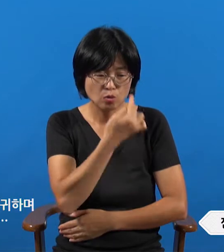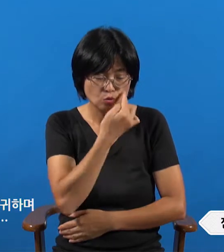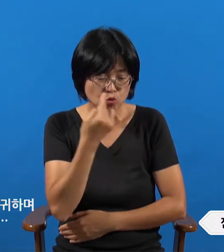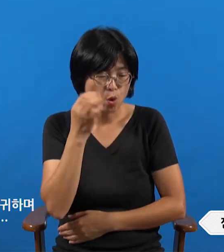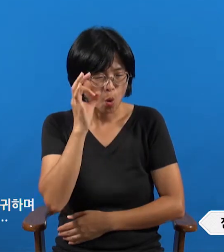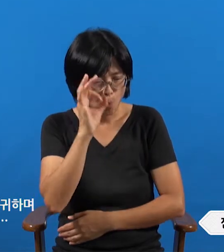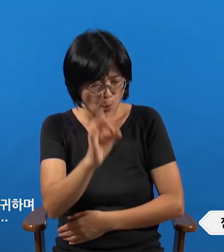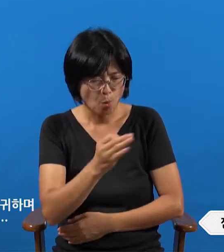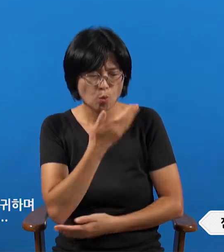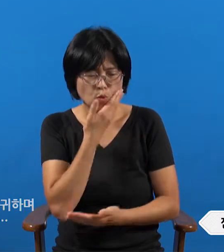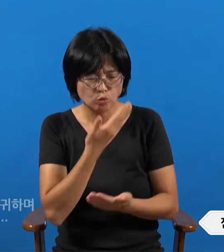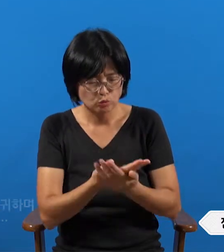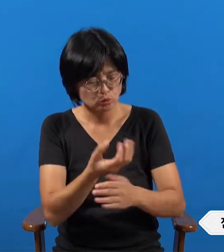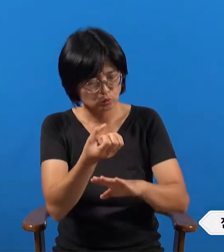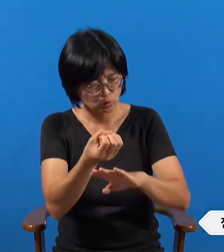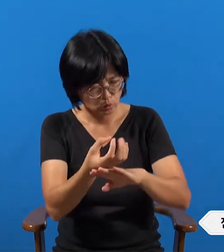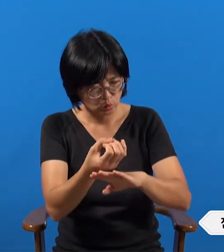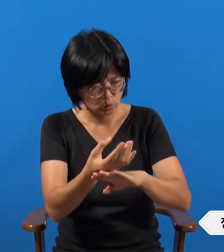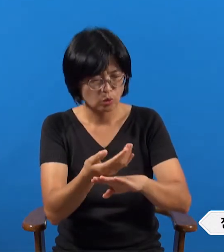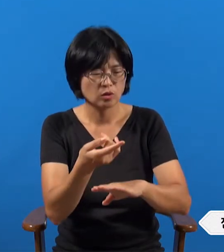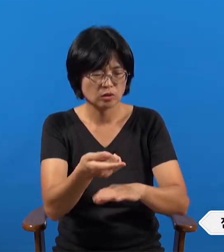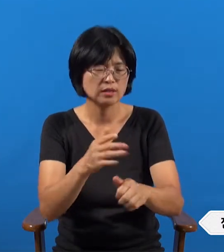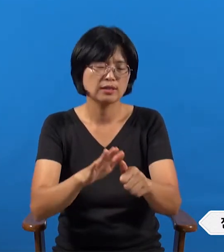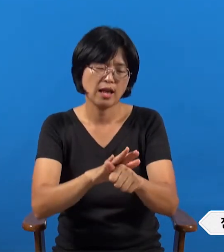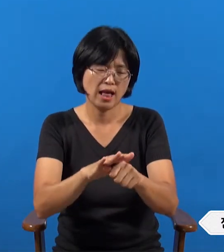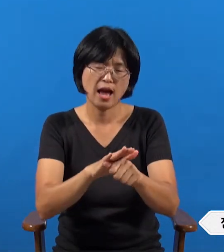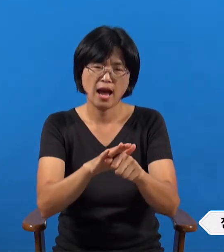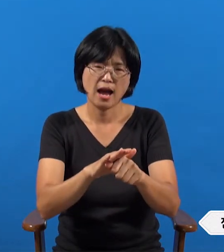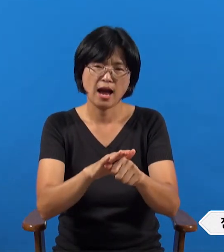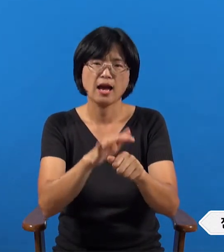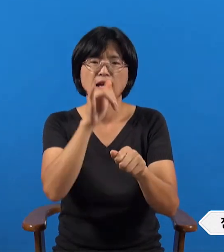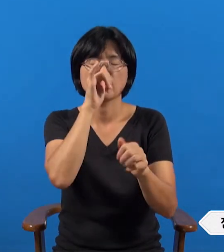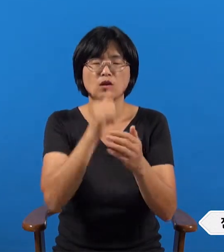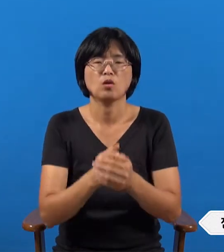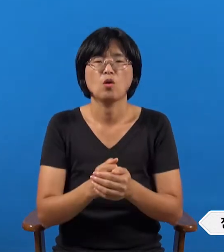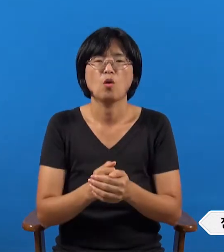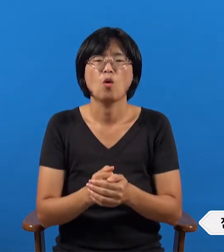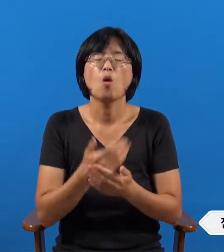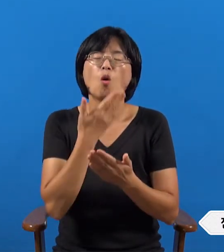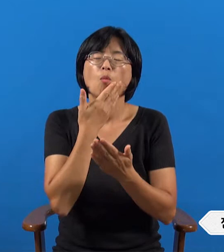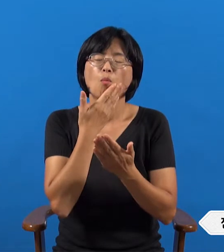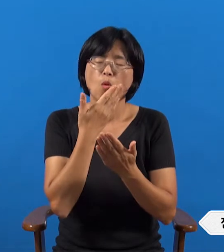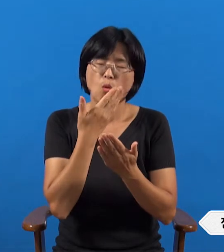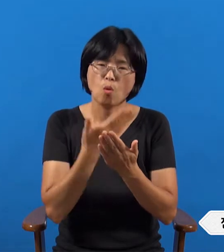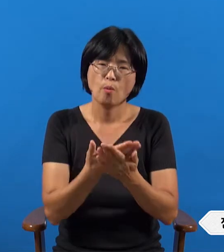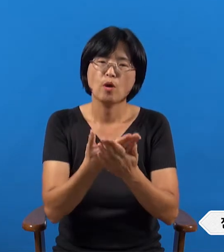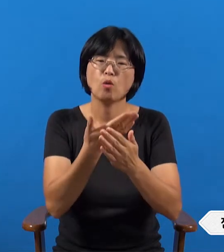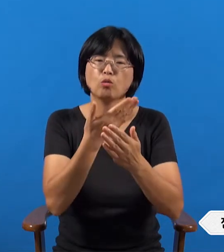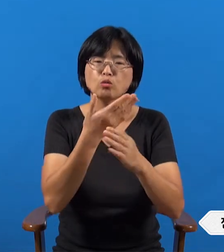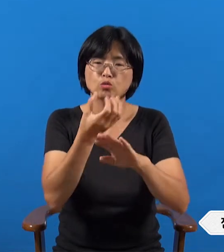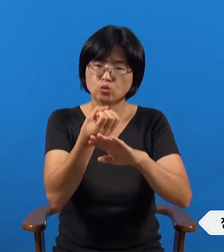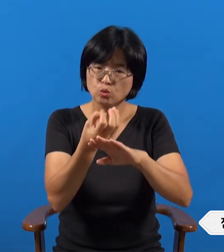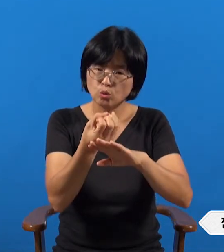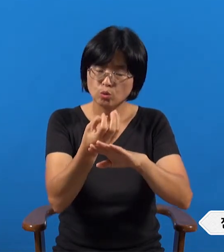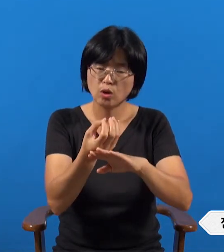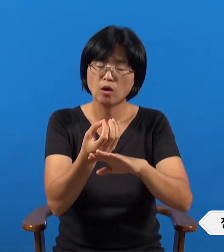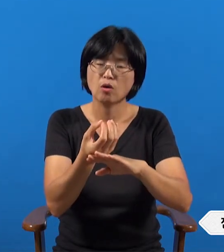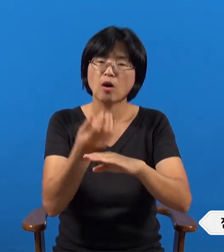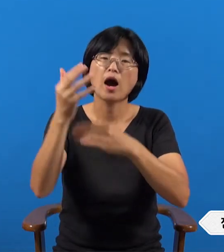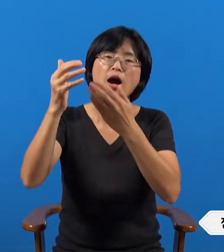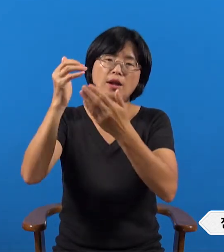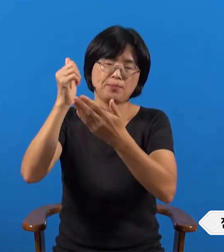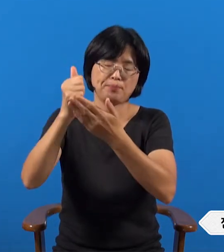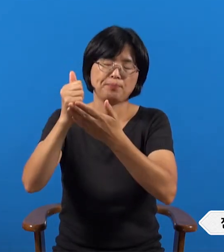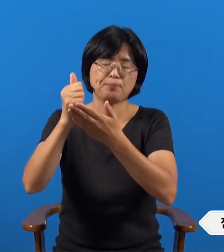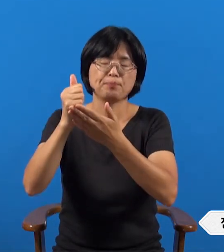하나님께서 말씀합니다. 내가 너를 사랑한다. 내 눈에 in my sight, 내가 보배롭고 존귀하게